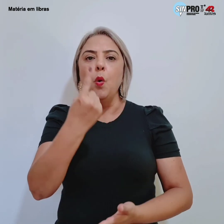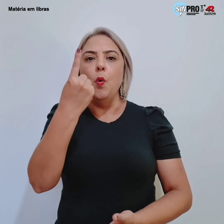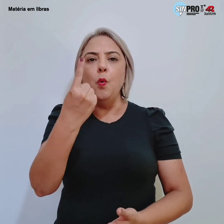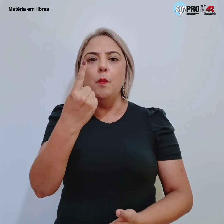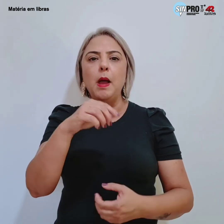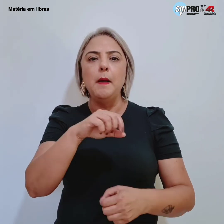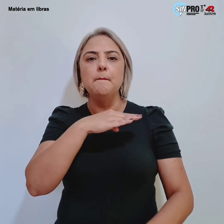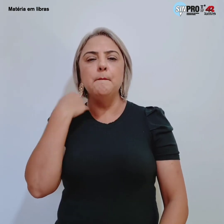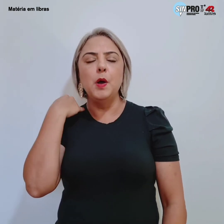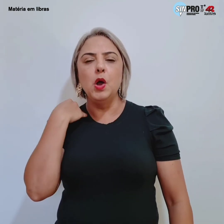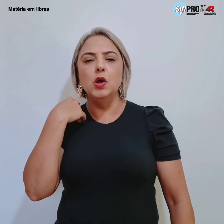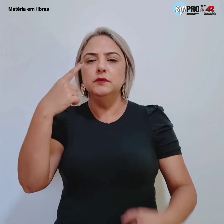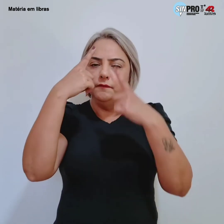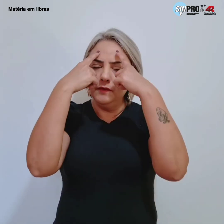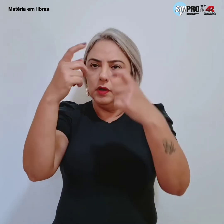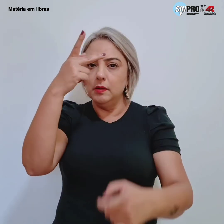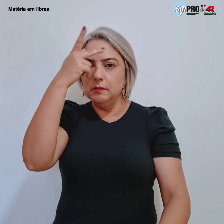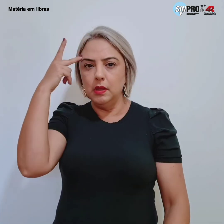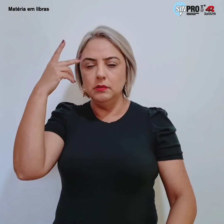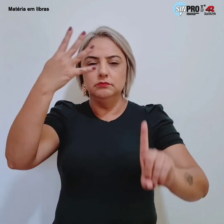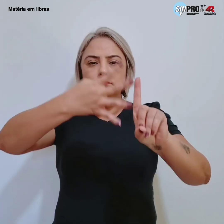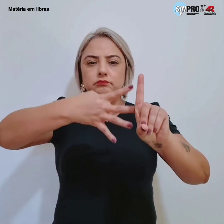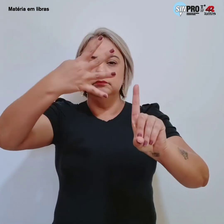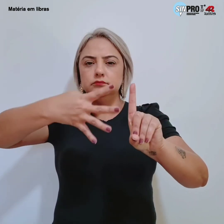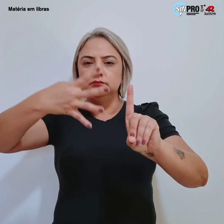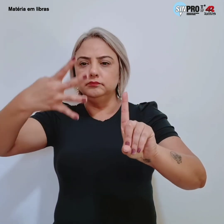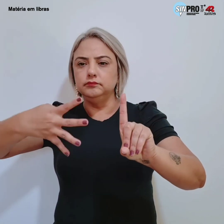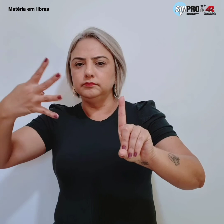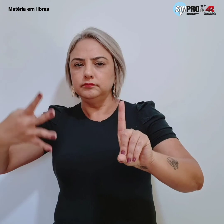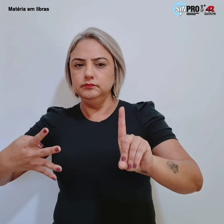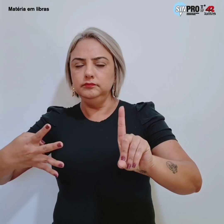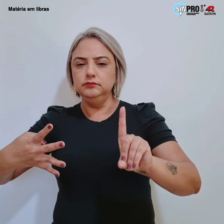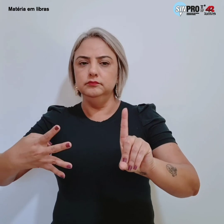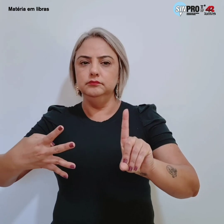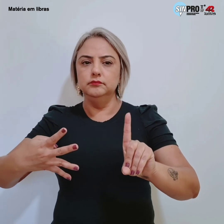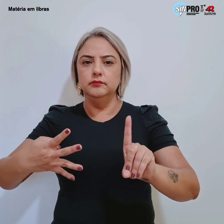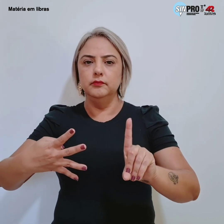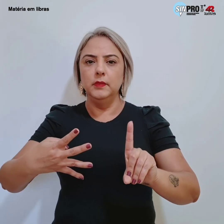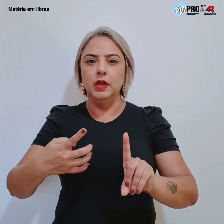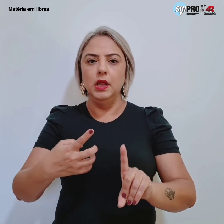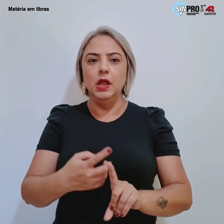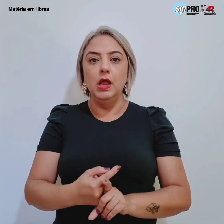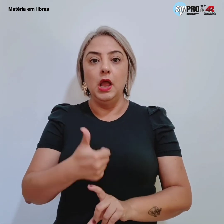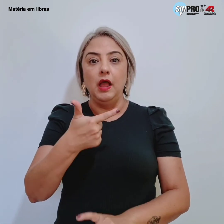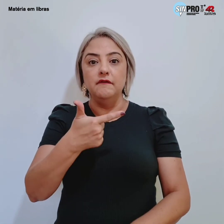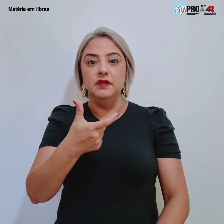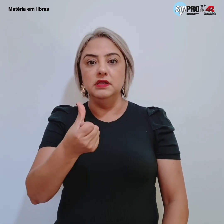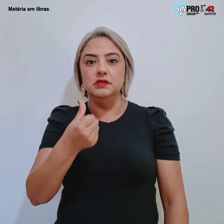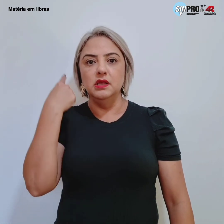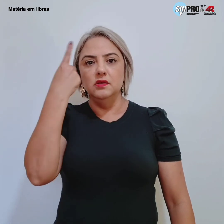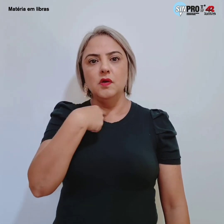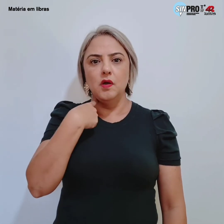uma morte violenta de pessoas LGBTQIA+, a cada 26 horas.